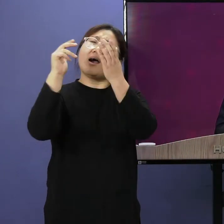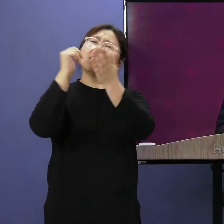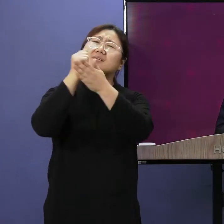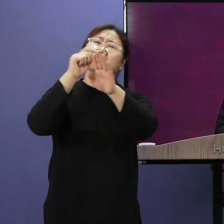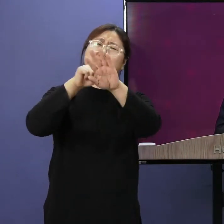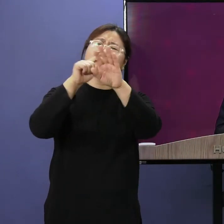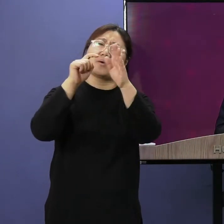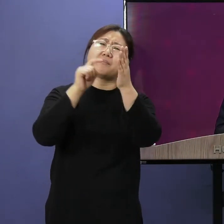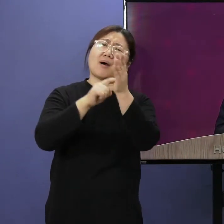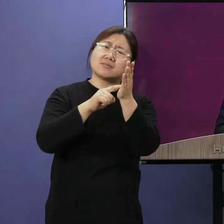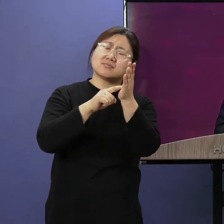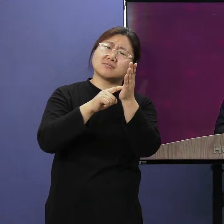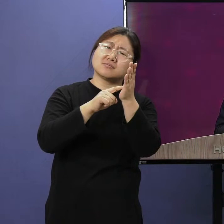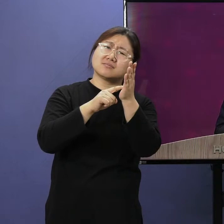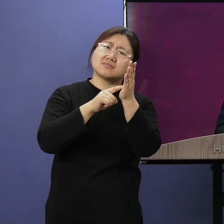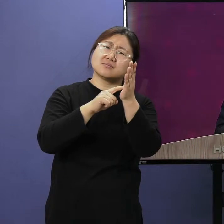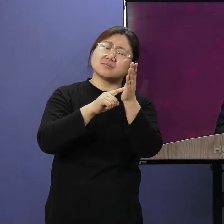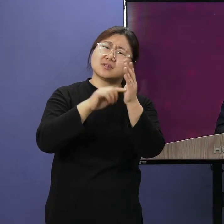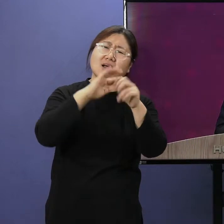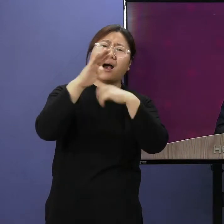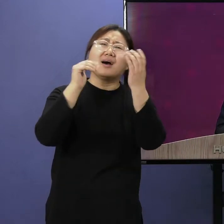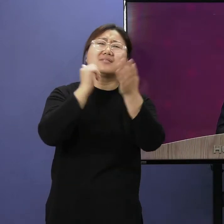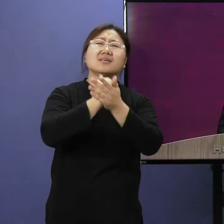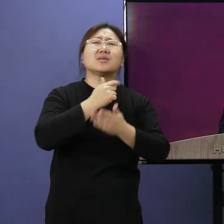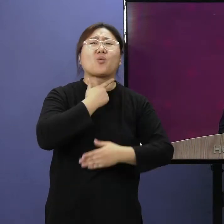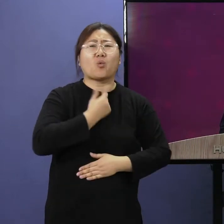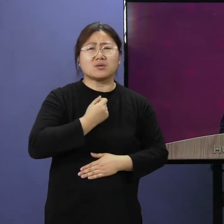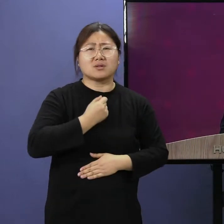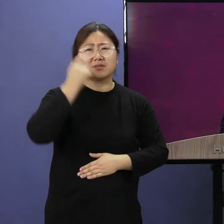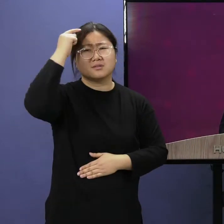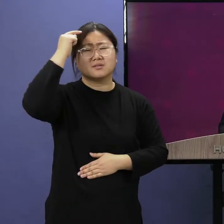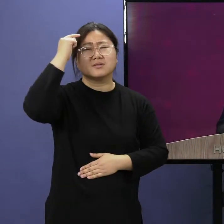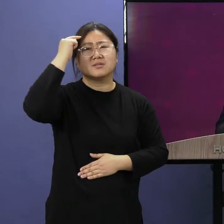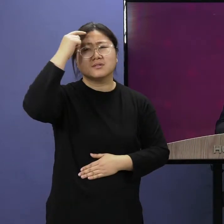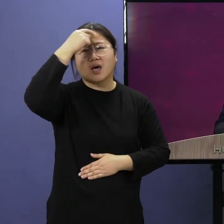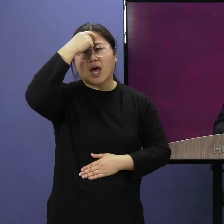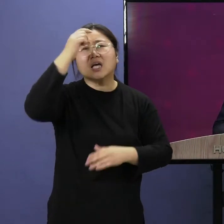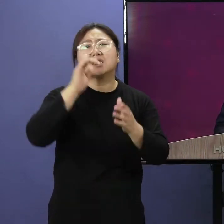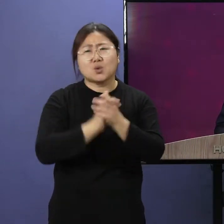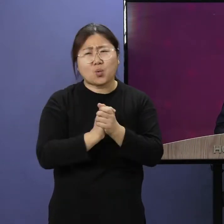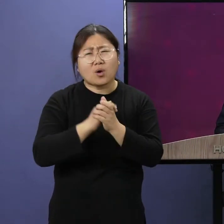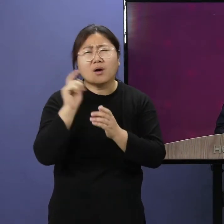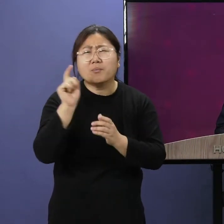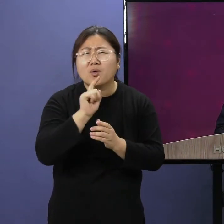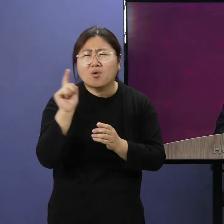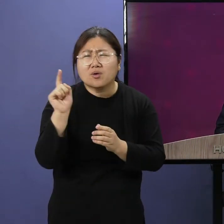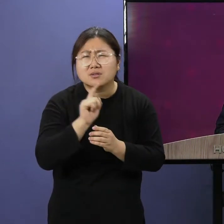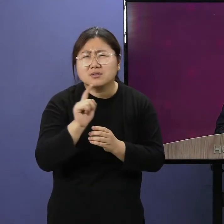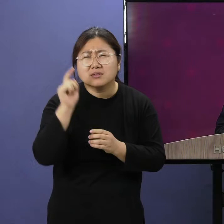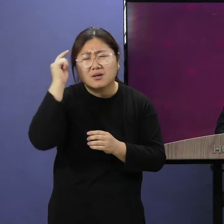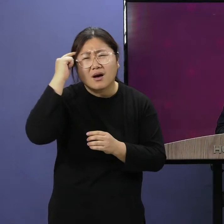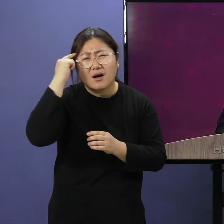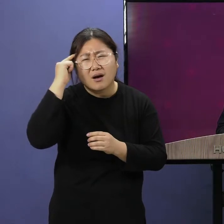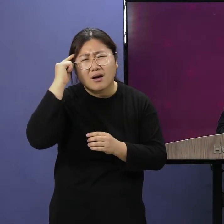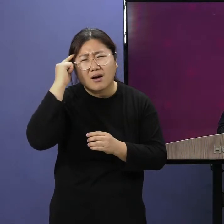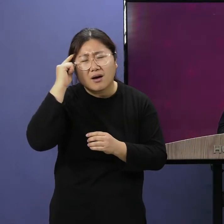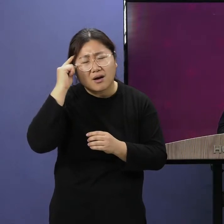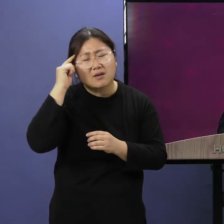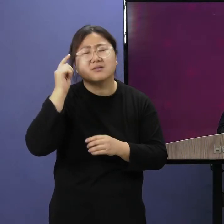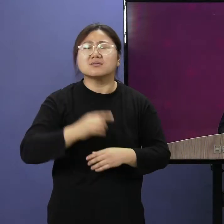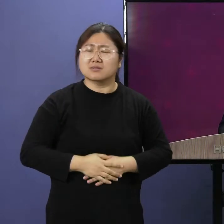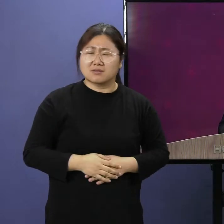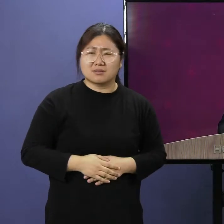하나님께서 바라시는 기도가 무엇일까 궁금했습니다. 그래서 하나님, 제가 뭘 위해서 기도할까요? 할 때